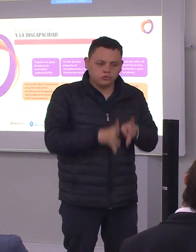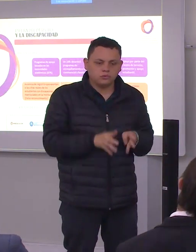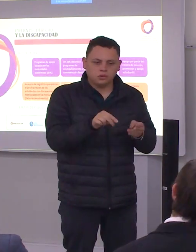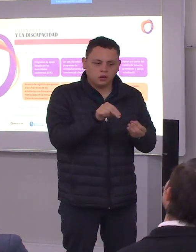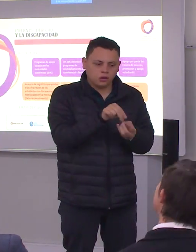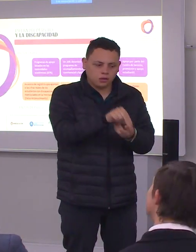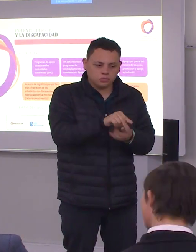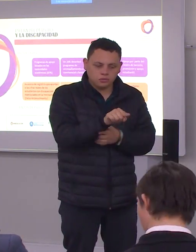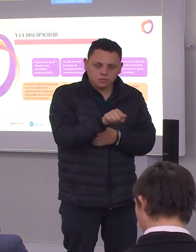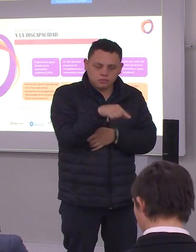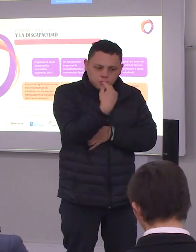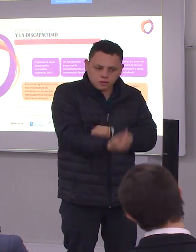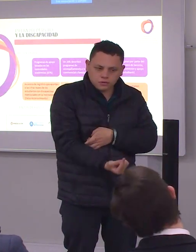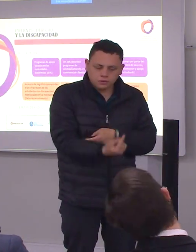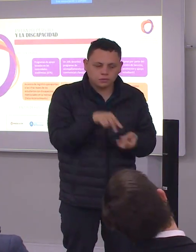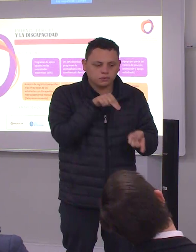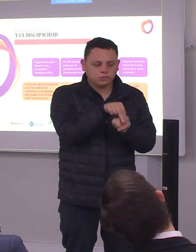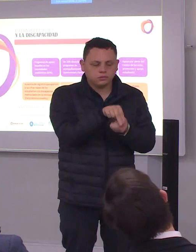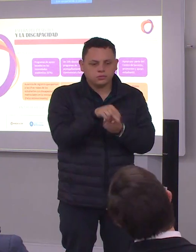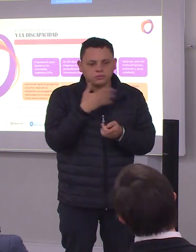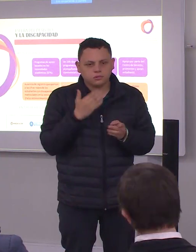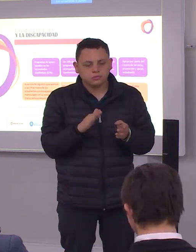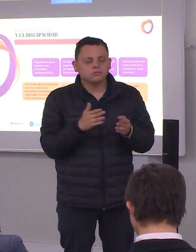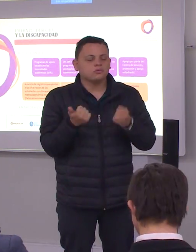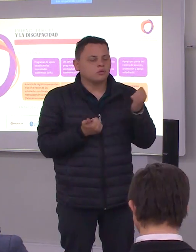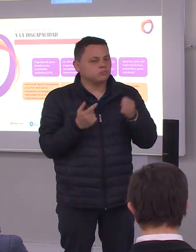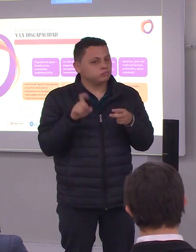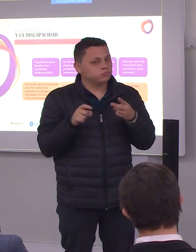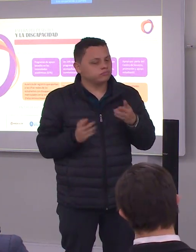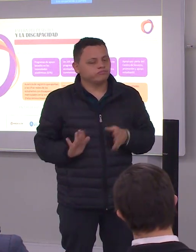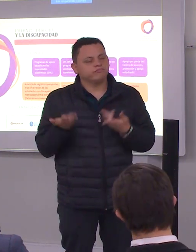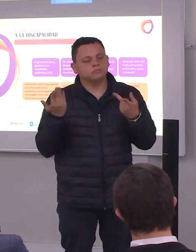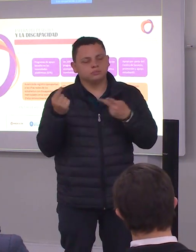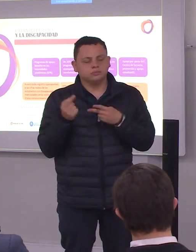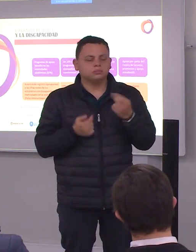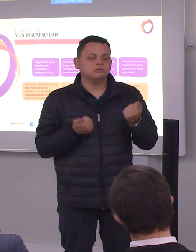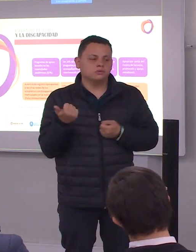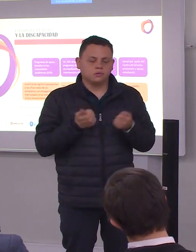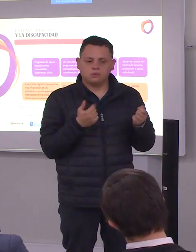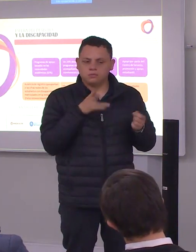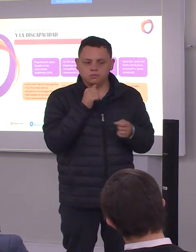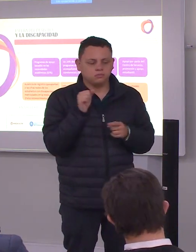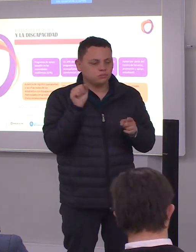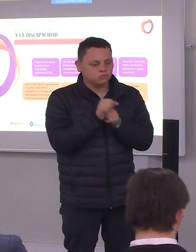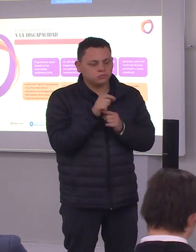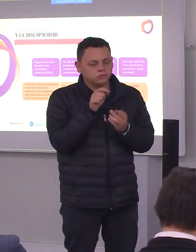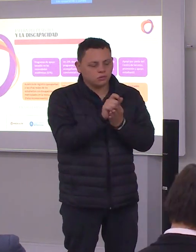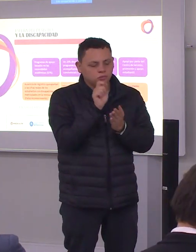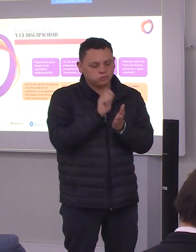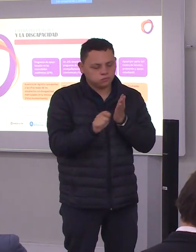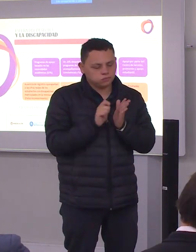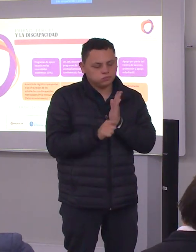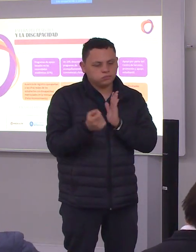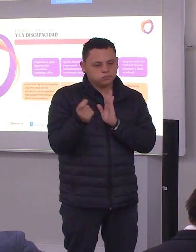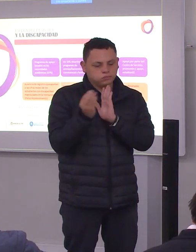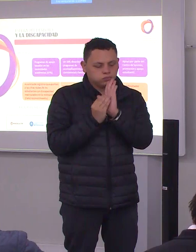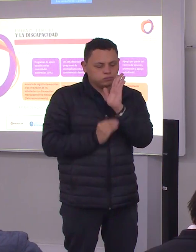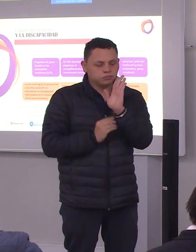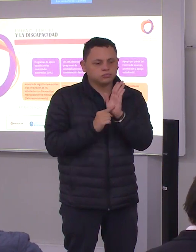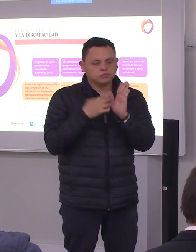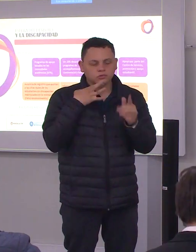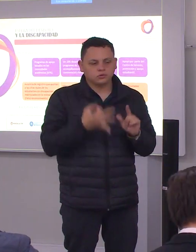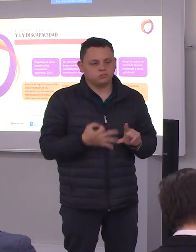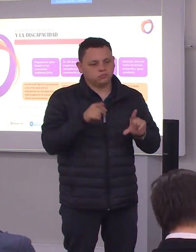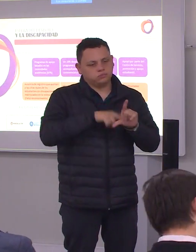casos especiales ¿qué hay por mejorar? hay una total ausencia de registros que aporten a las cifras